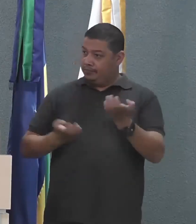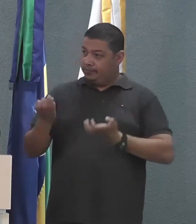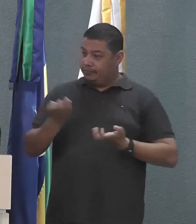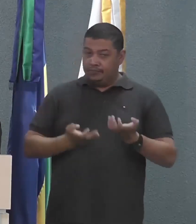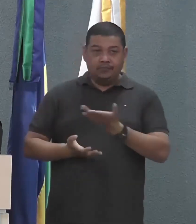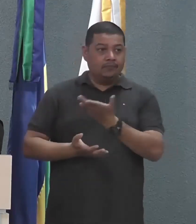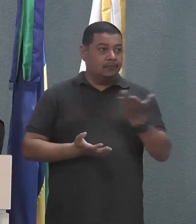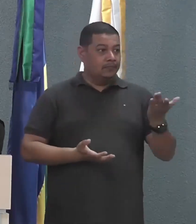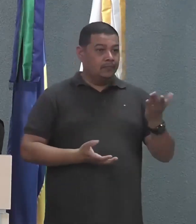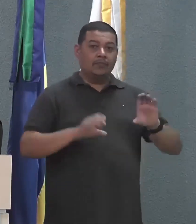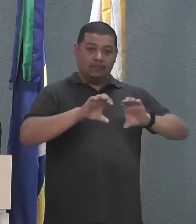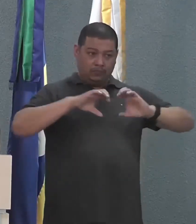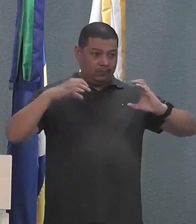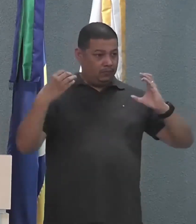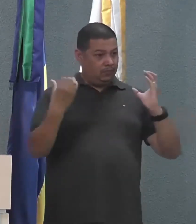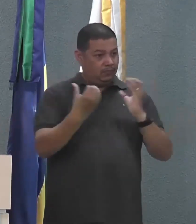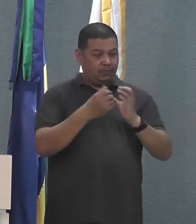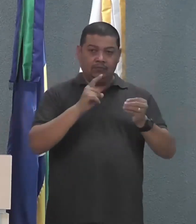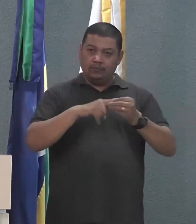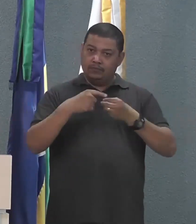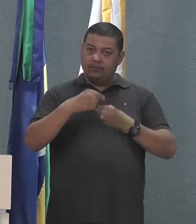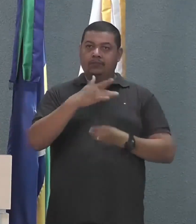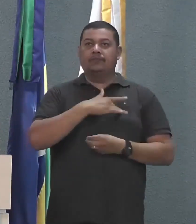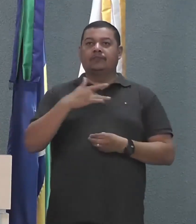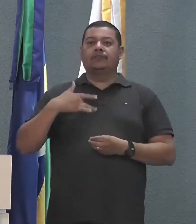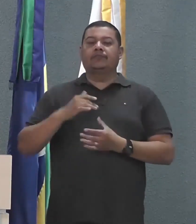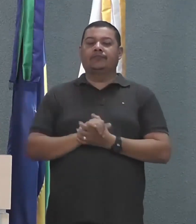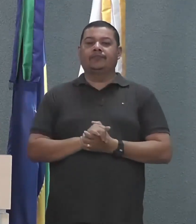também ao Conselho Municipal de Saúde.